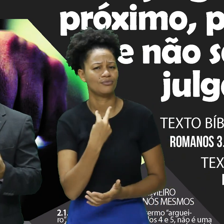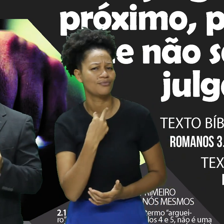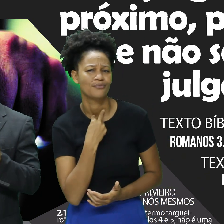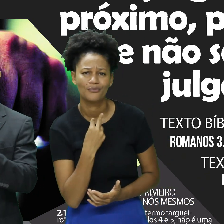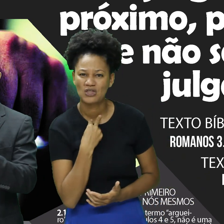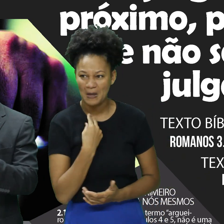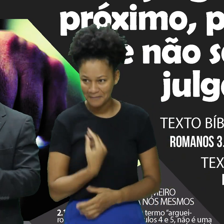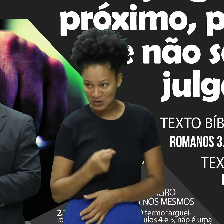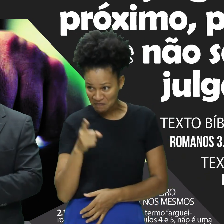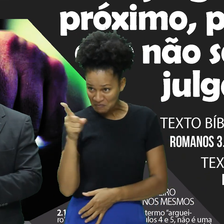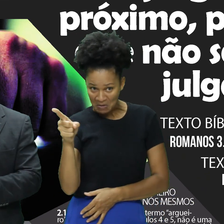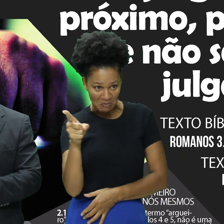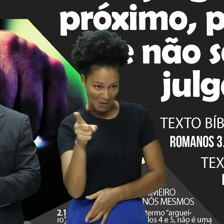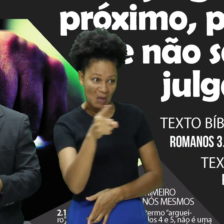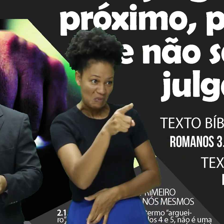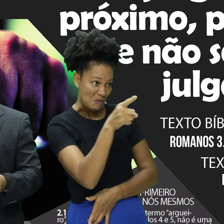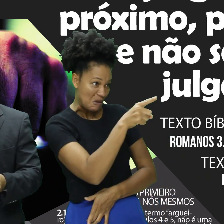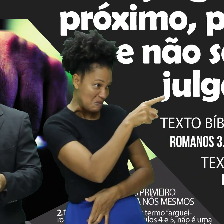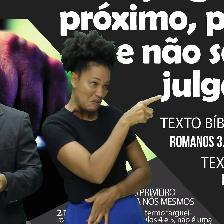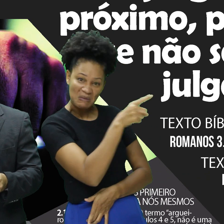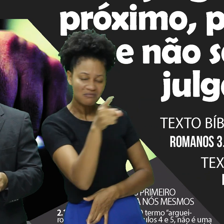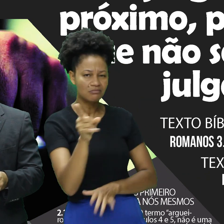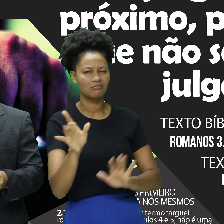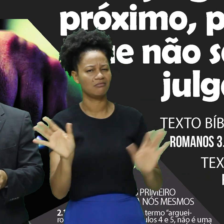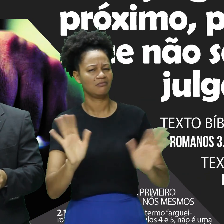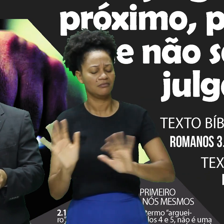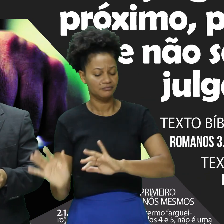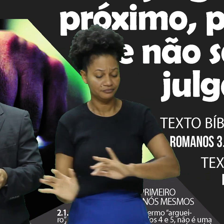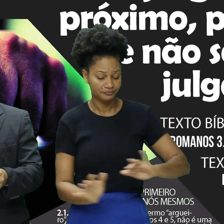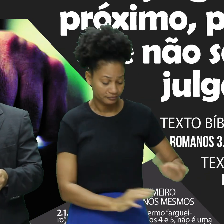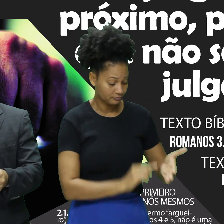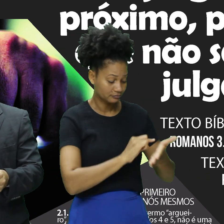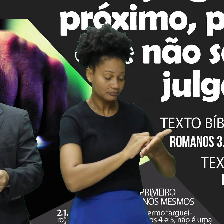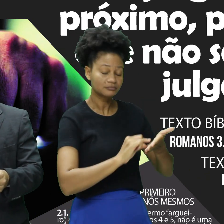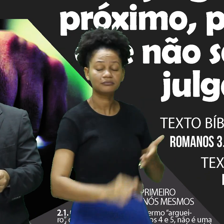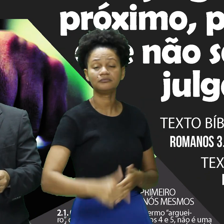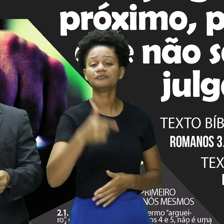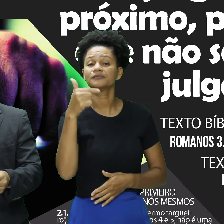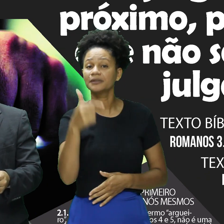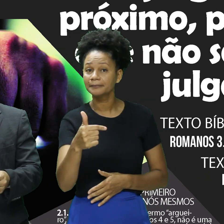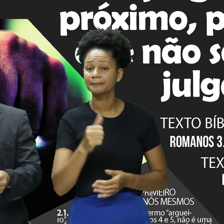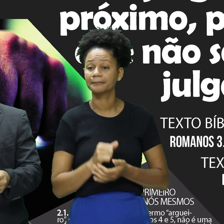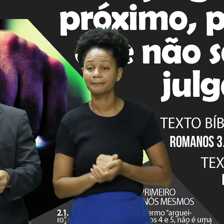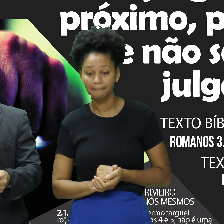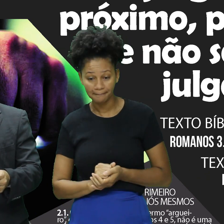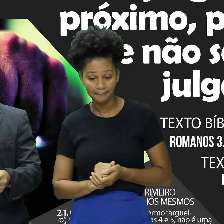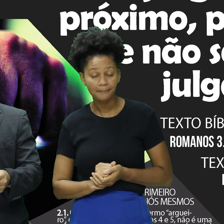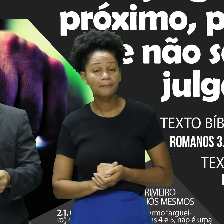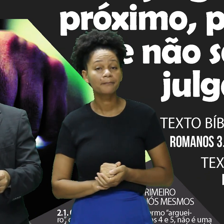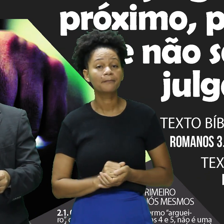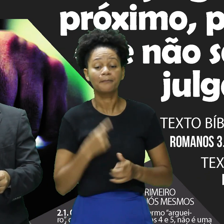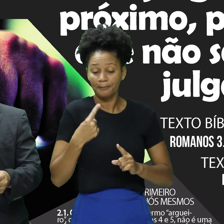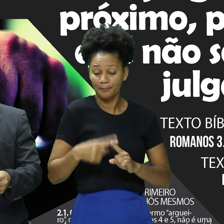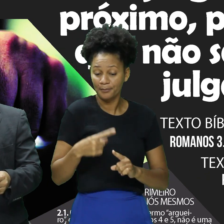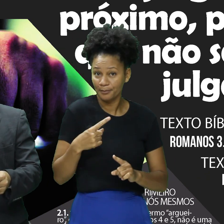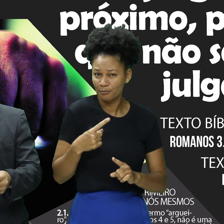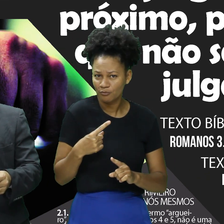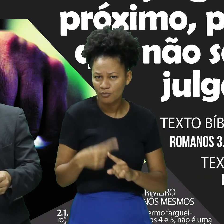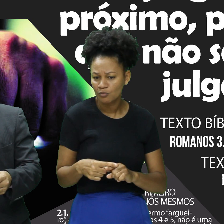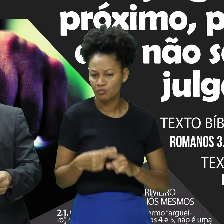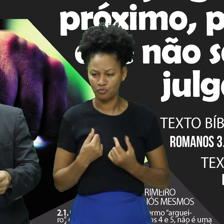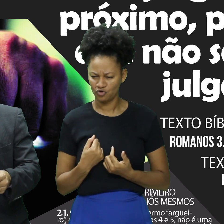podemos apontar. O versículo 2 diz: porque com o juízo com